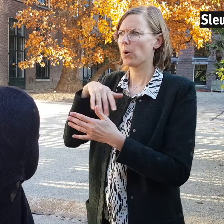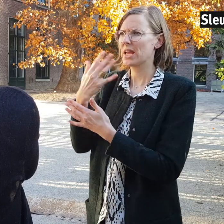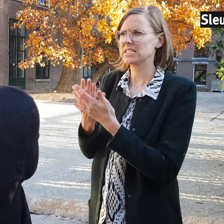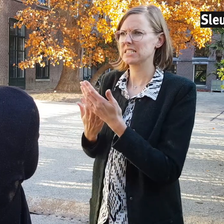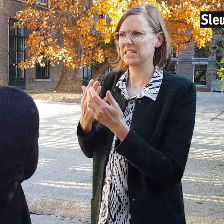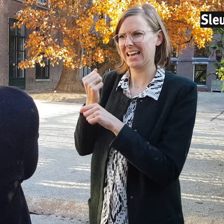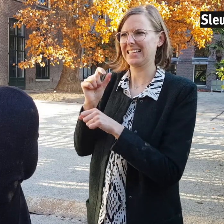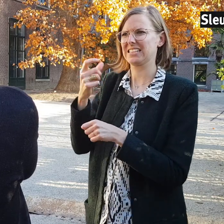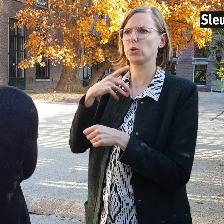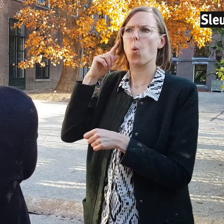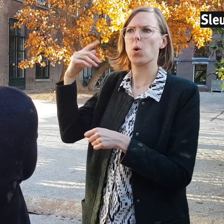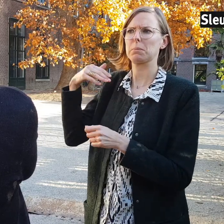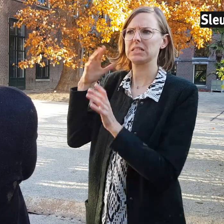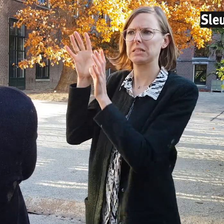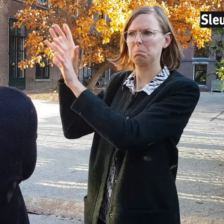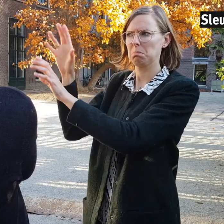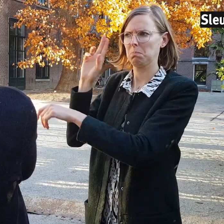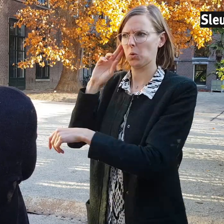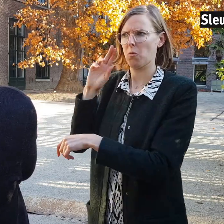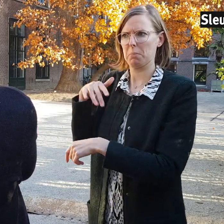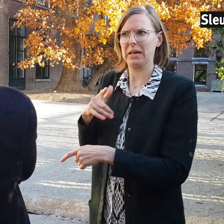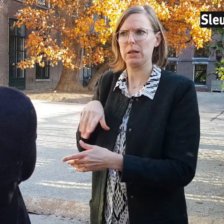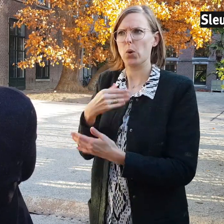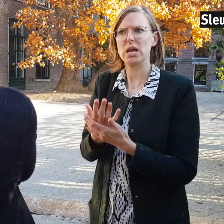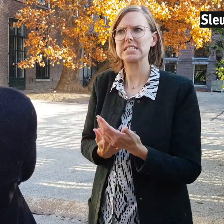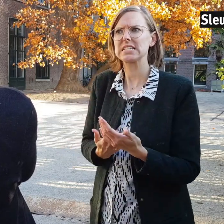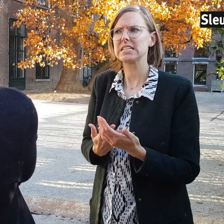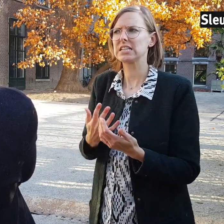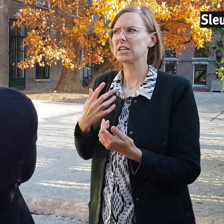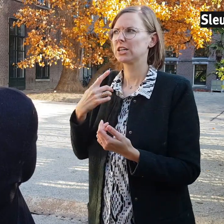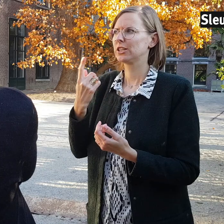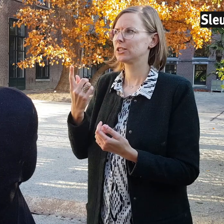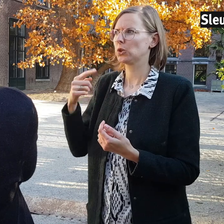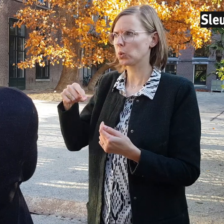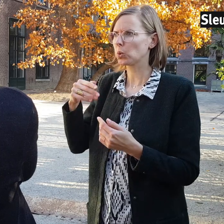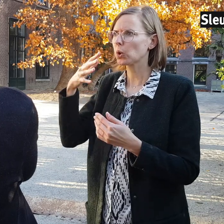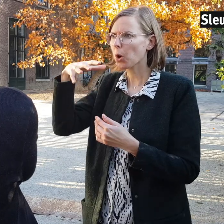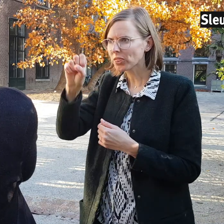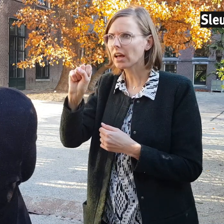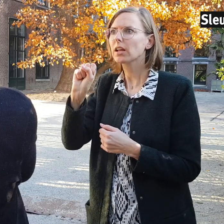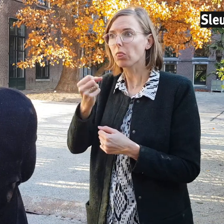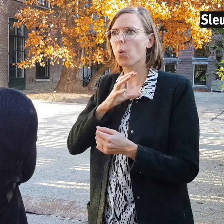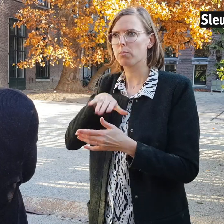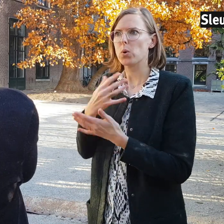hadden dove mensen het gevoel dat poëzie iets voor horende is en niet iets voor dove. En nu